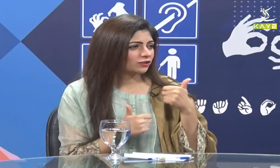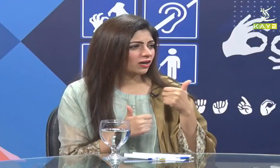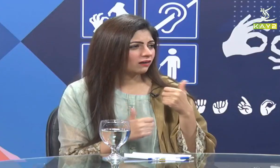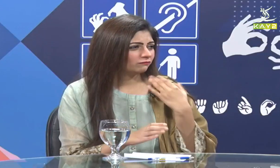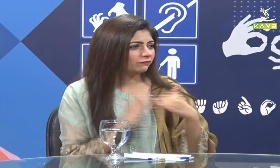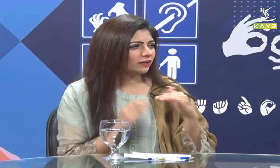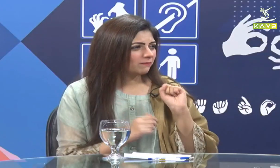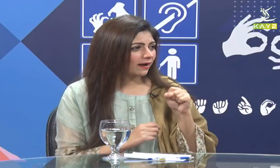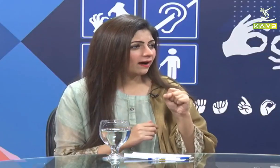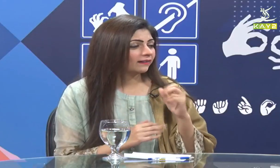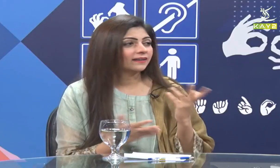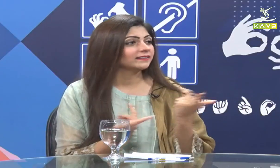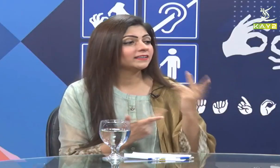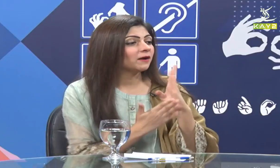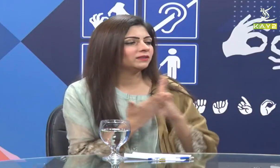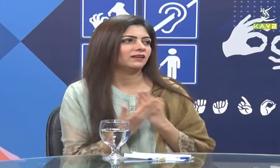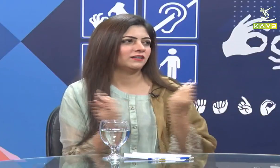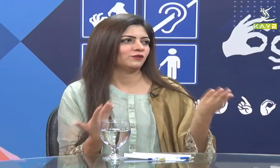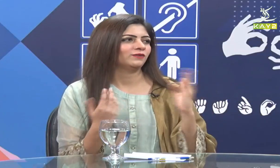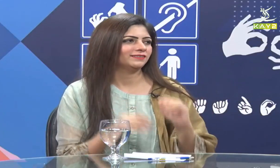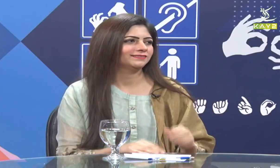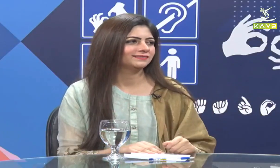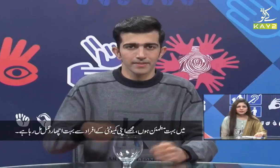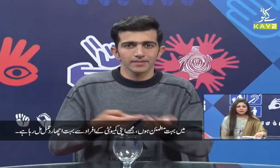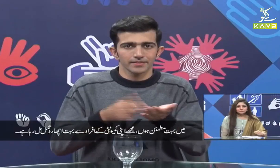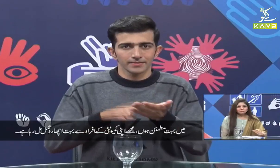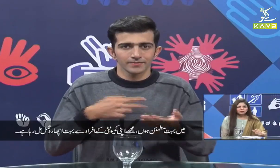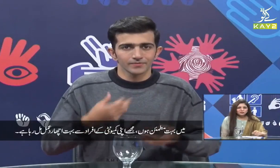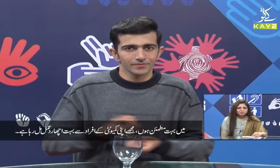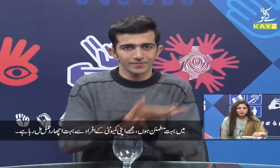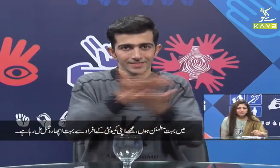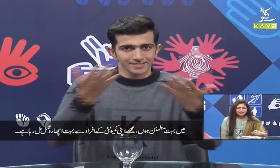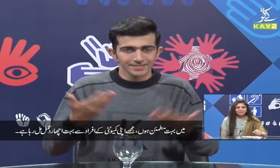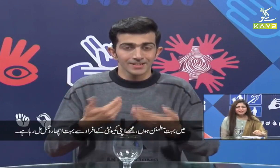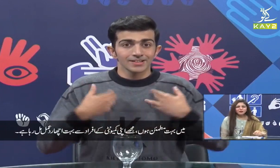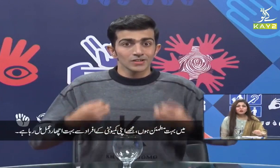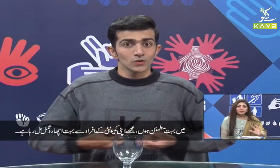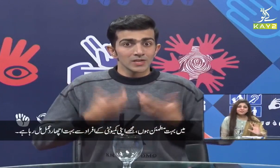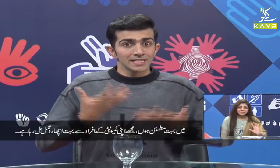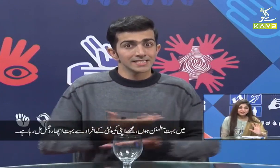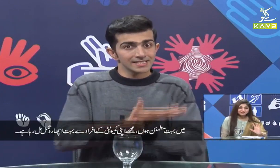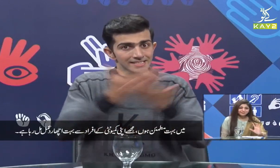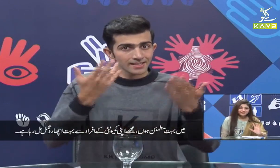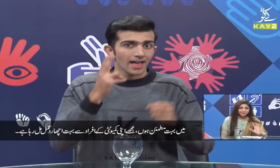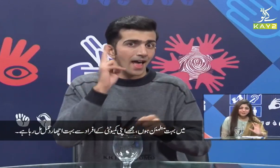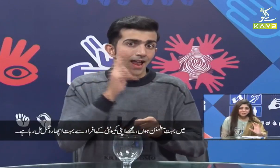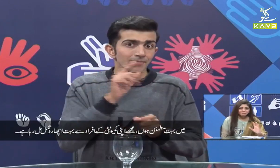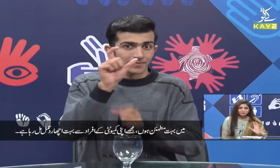अच्छा फीडबैक आ रहा है, क्या बताना चाहोगे? तो मुझे बहुत अच्छा लग रहा है और एक सेटिस्फेक्शन है जब मुझे